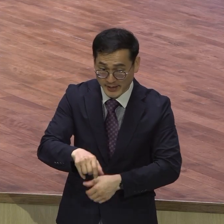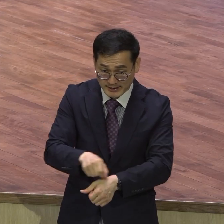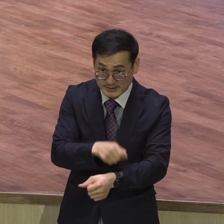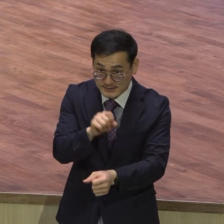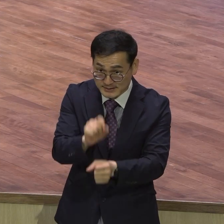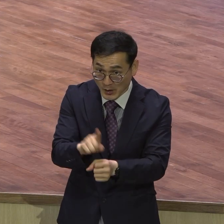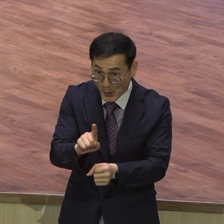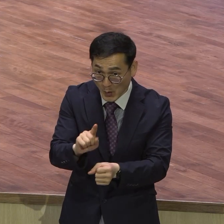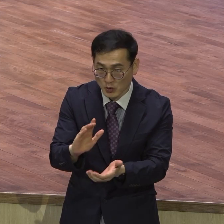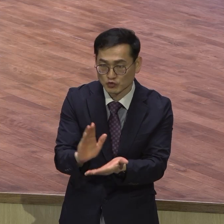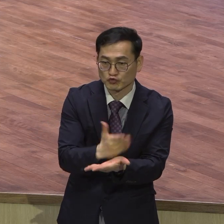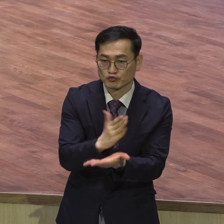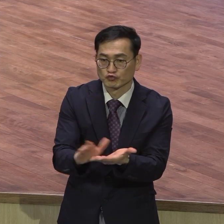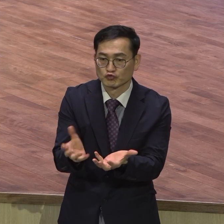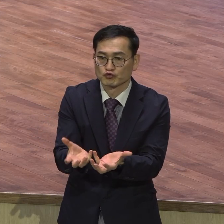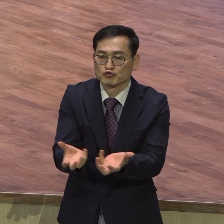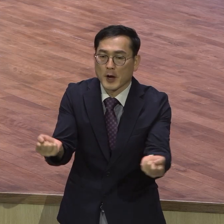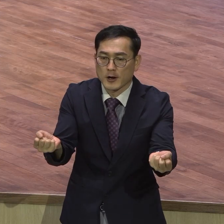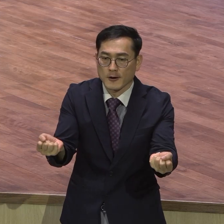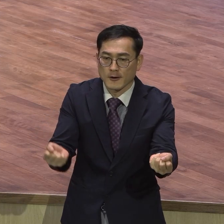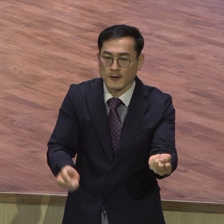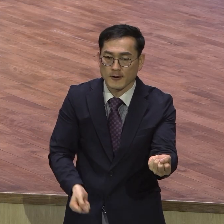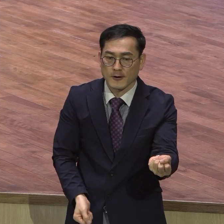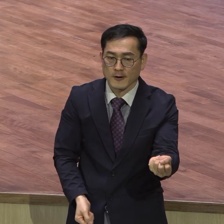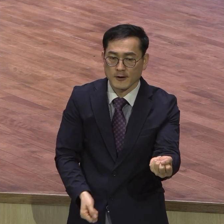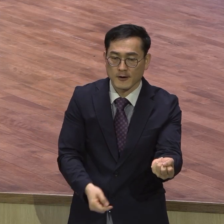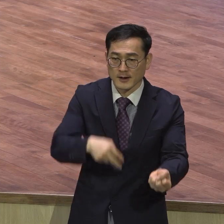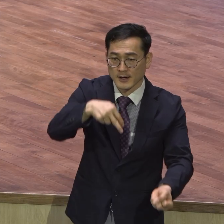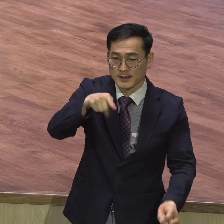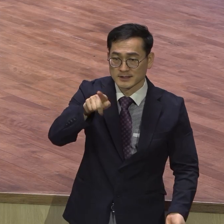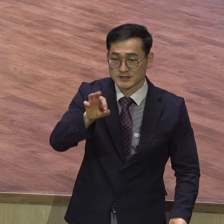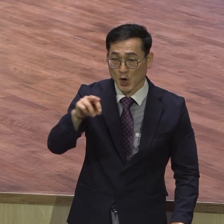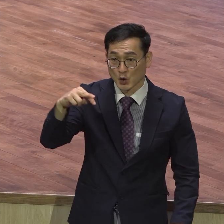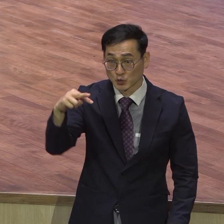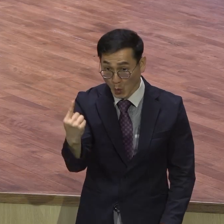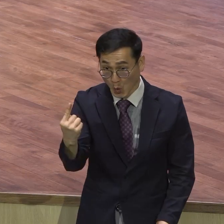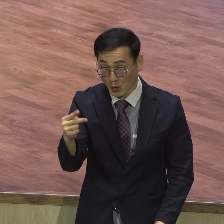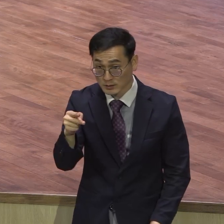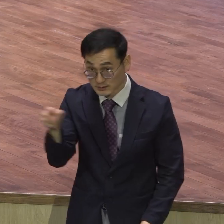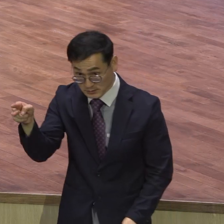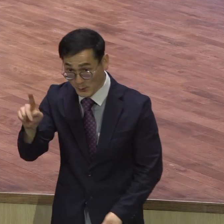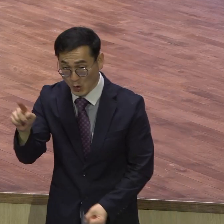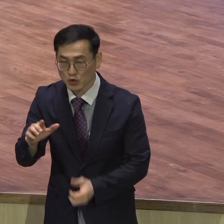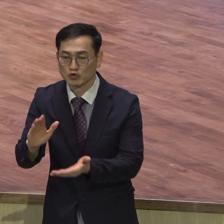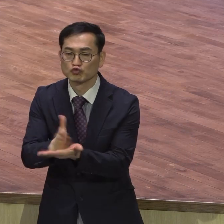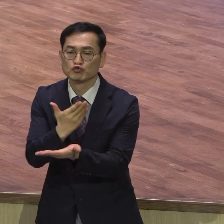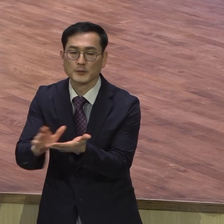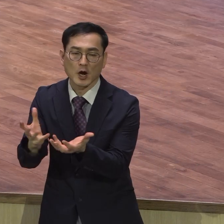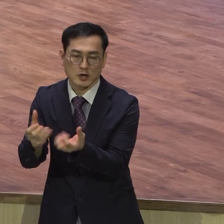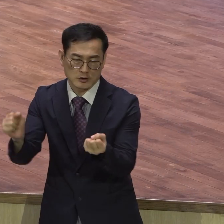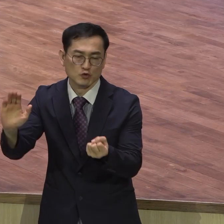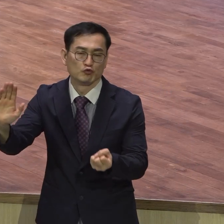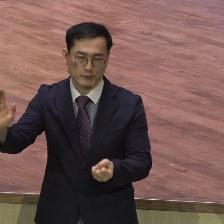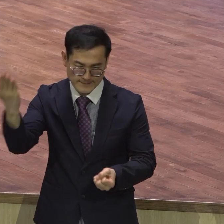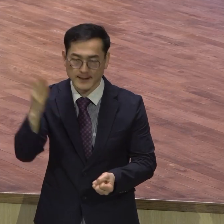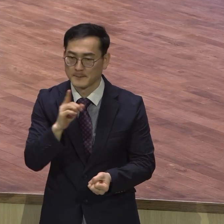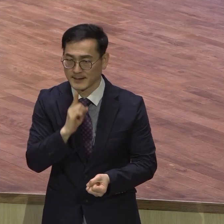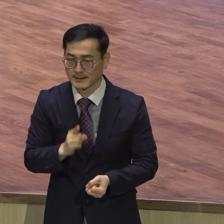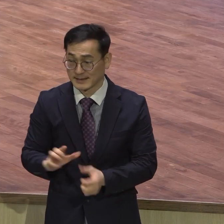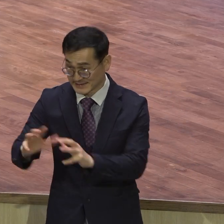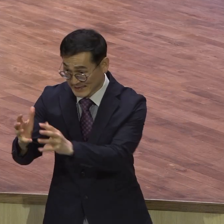구별되었다는 겁니다. 성도다 이 말은 구별되었다. 구별되어. 세상 사람들하고